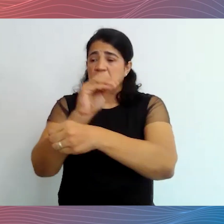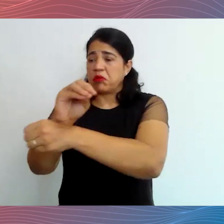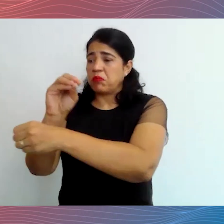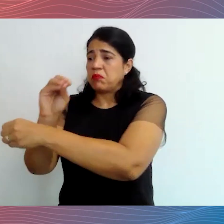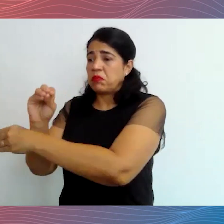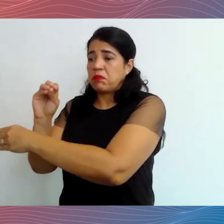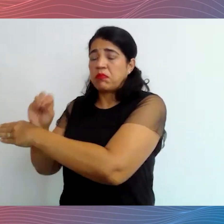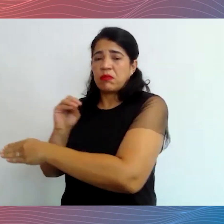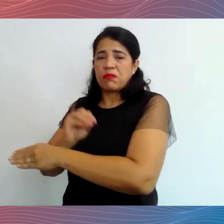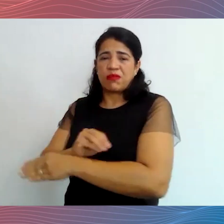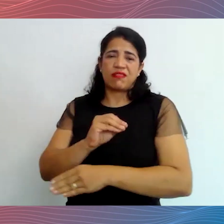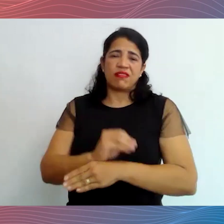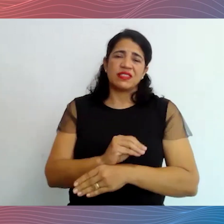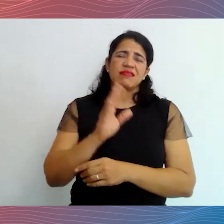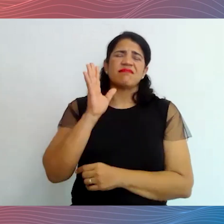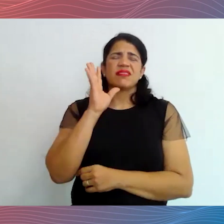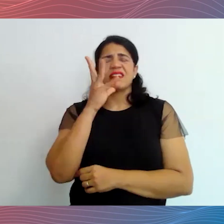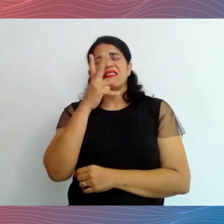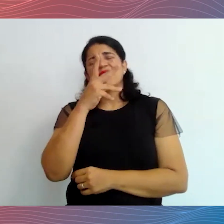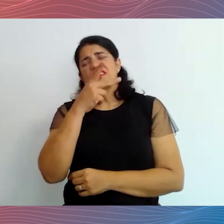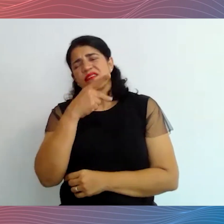ainda estão capengando.